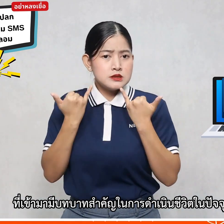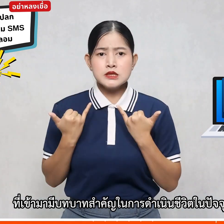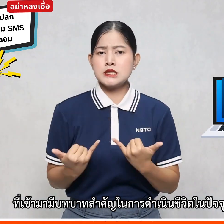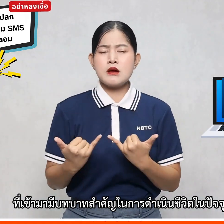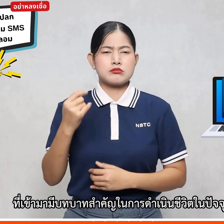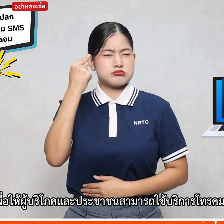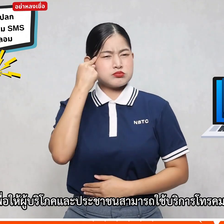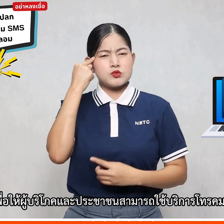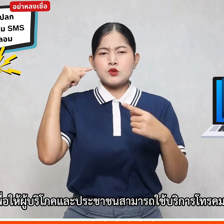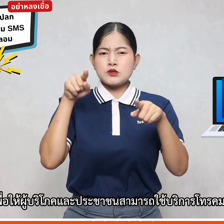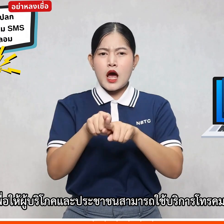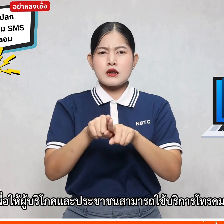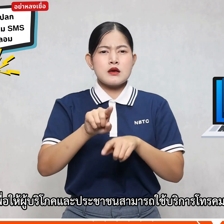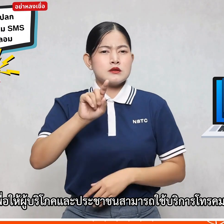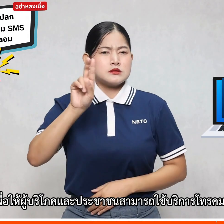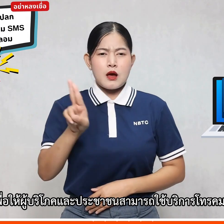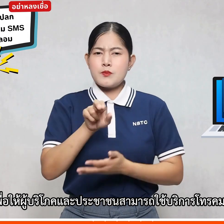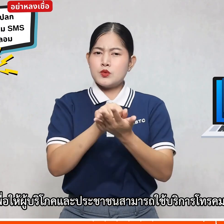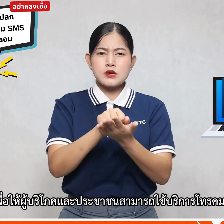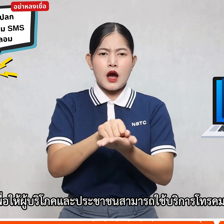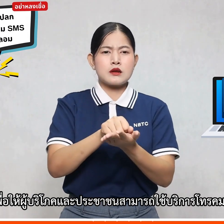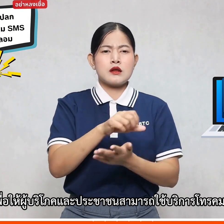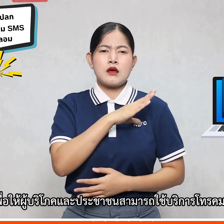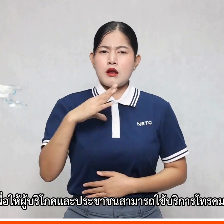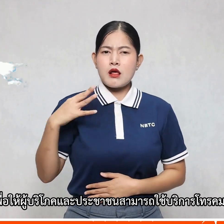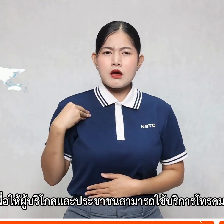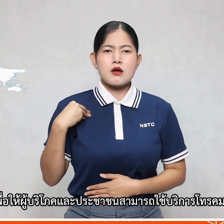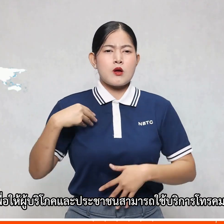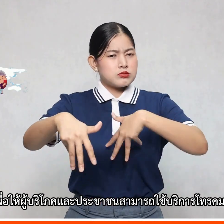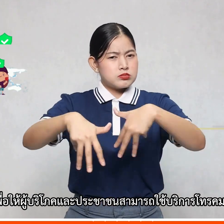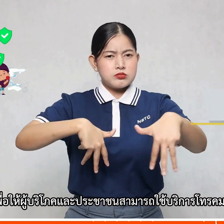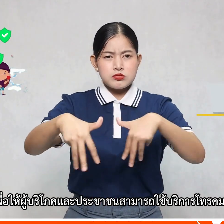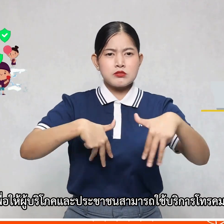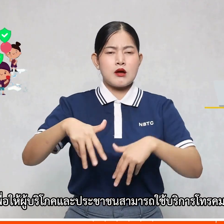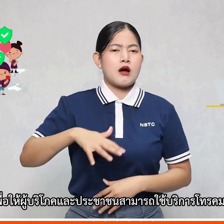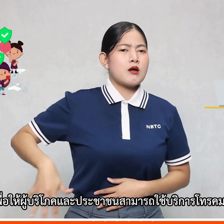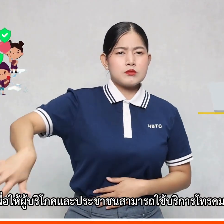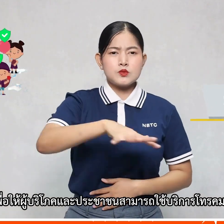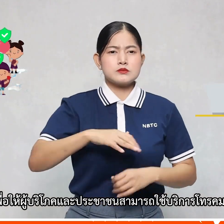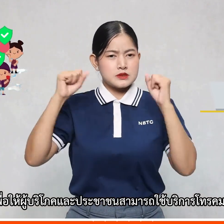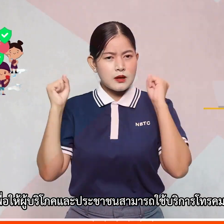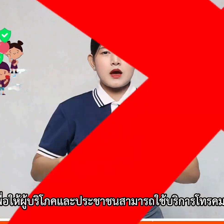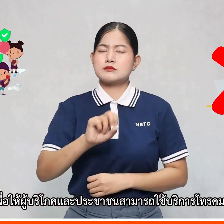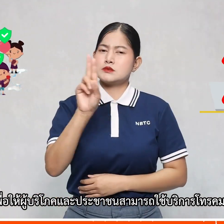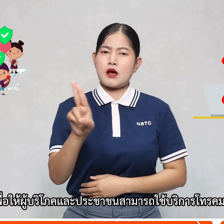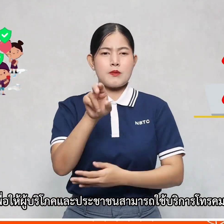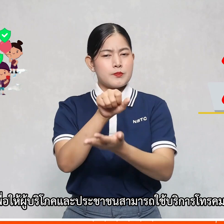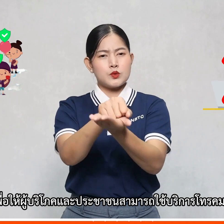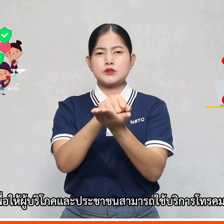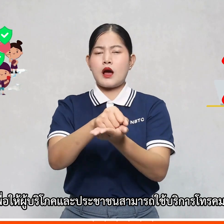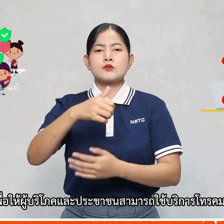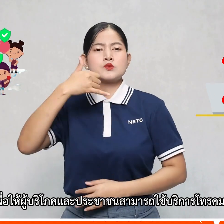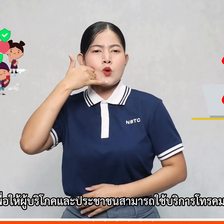ในปัจจุบันเพื่อให้ผู้บริโภคและประชาชนสามารถใช้บริการโทรคมนาคมได้อย่างมี